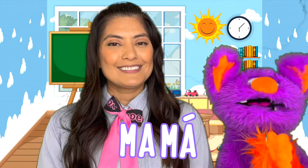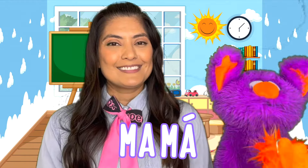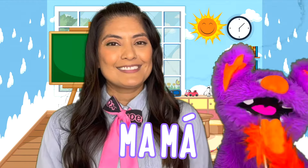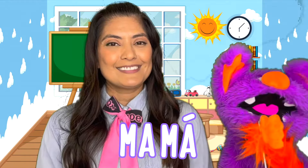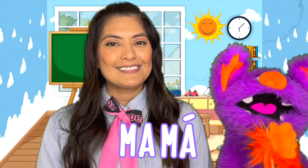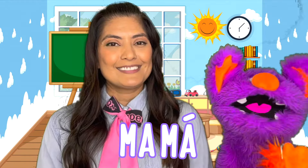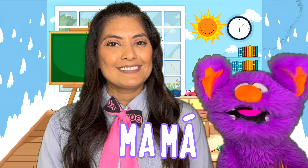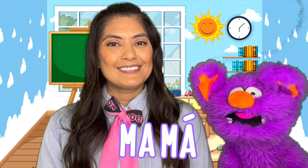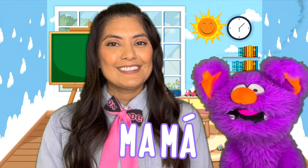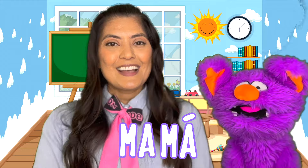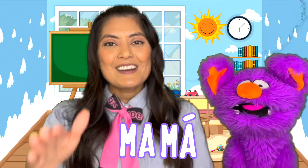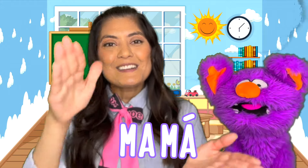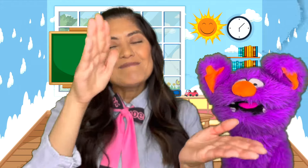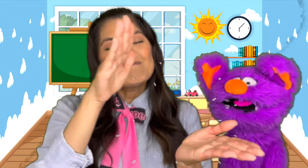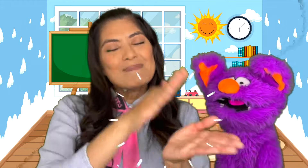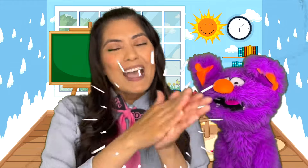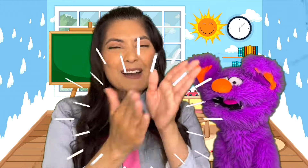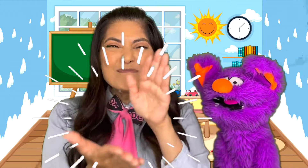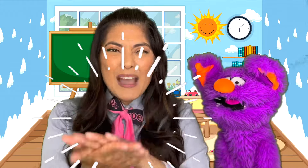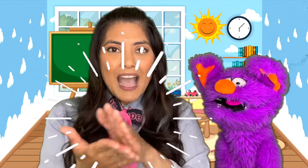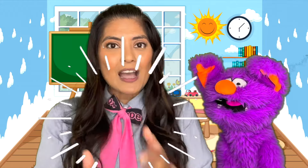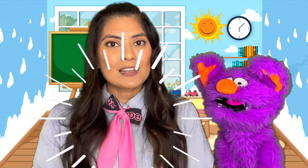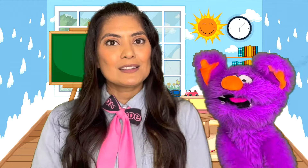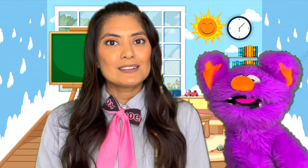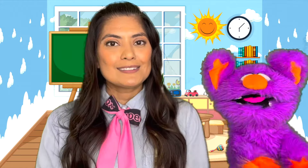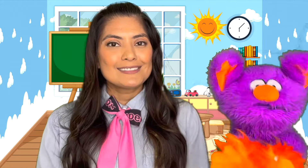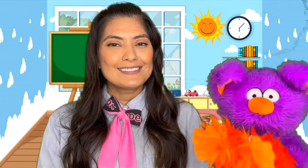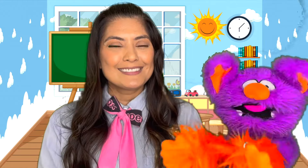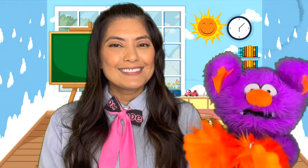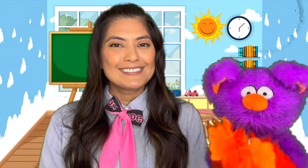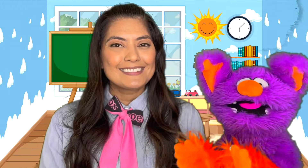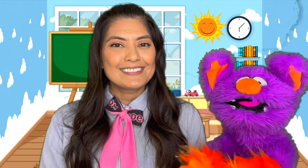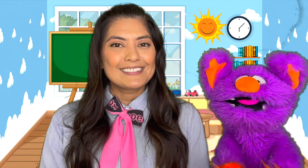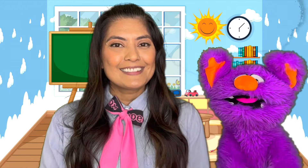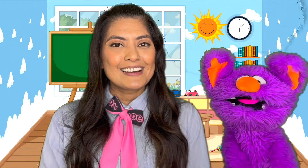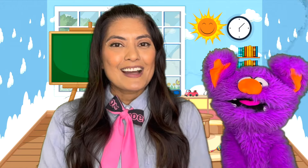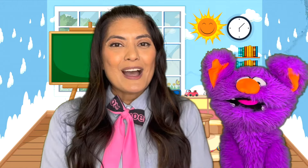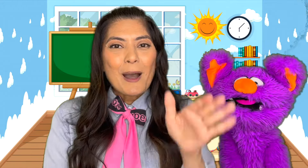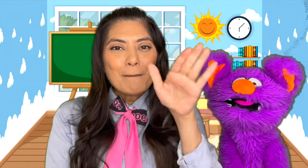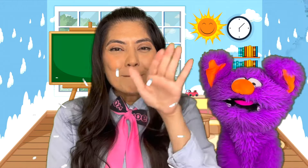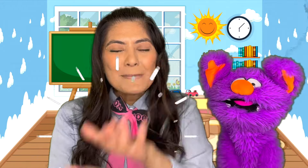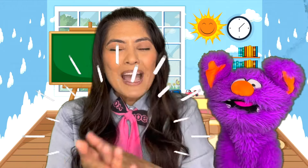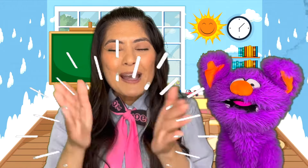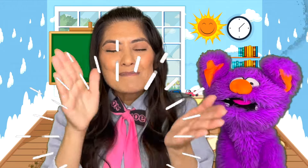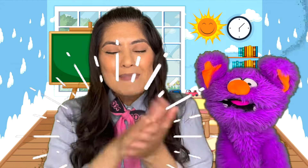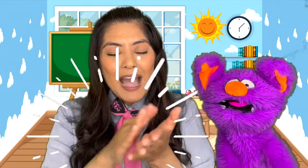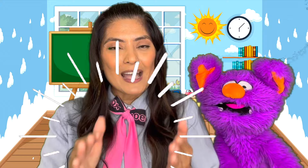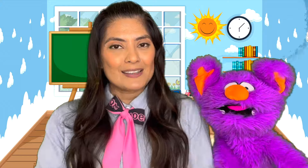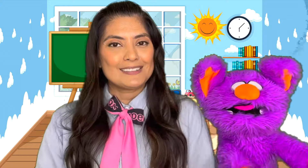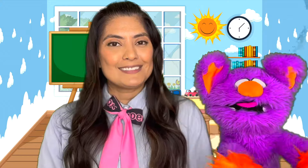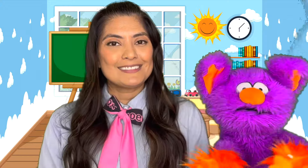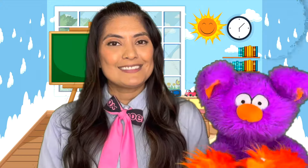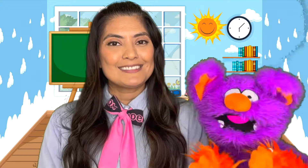Mamá. Mamá. Mamá. Mamá.